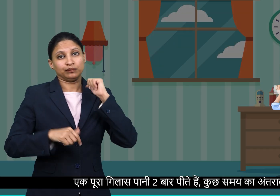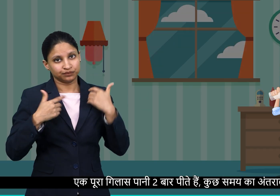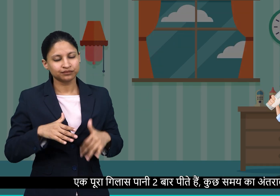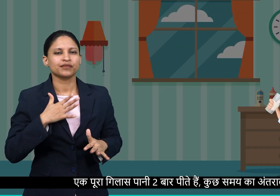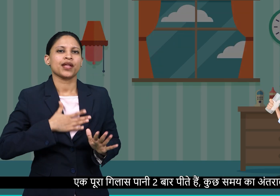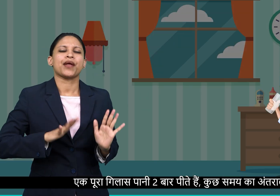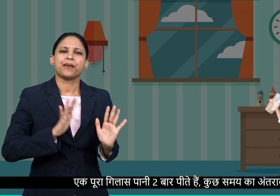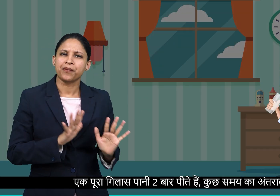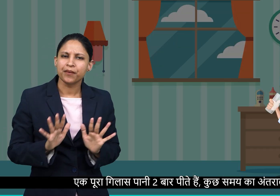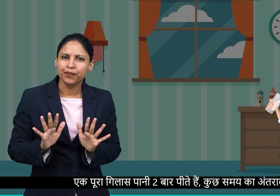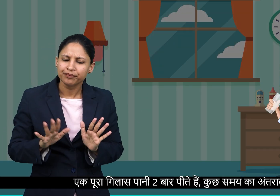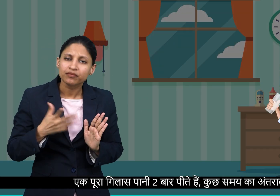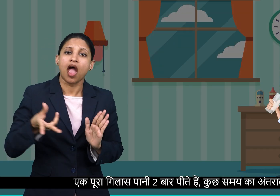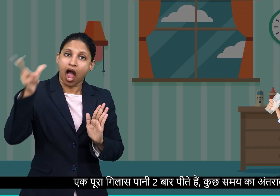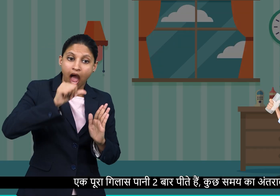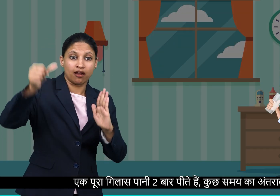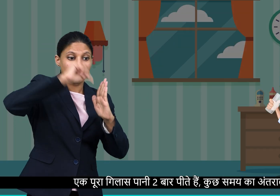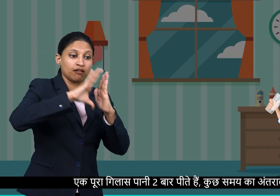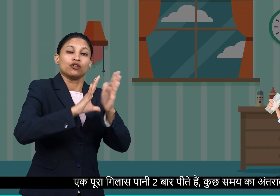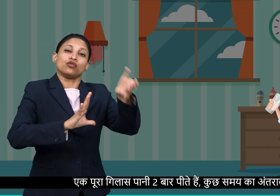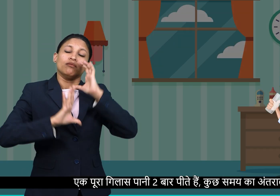हैं, कुछ समय का अंतराल देकर।